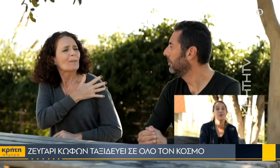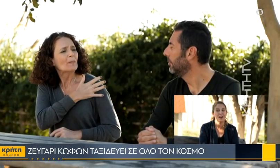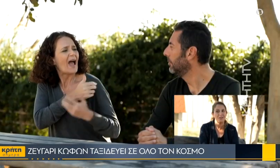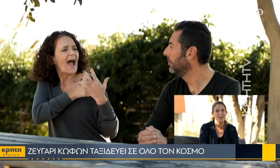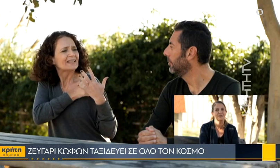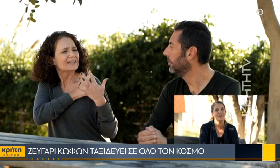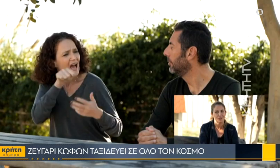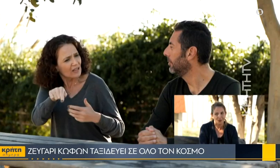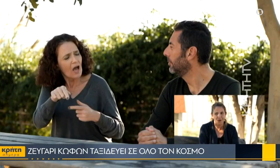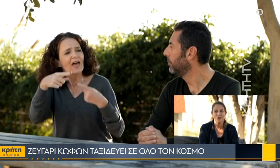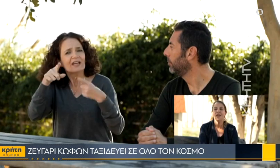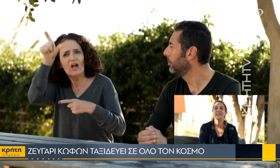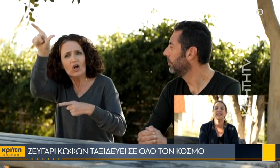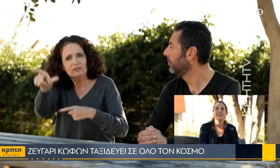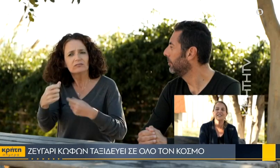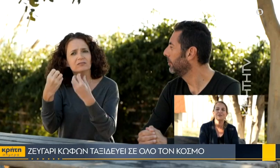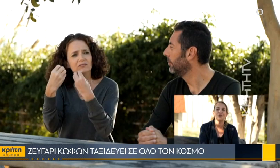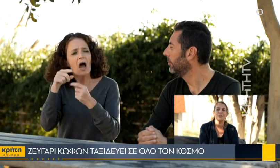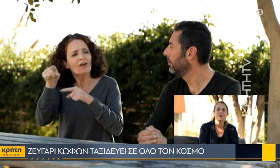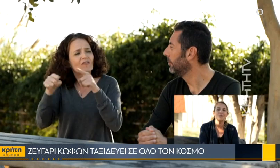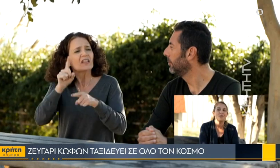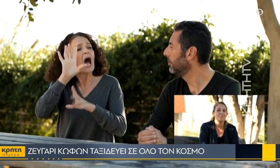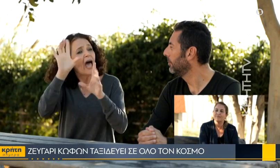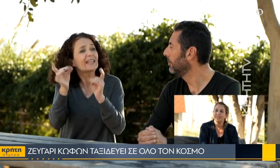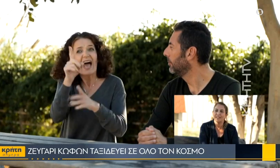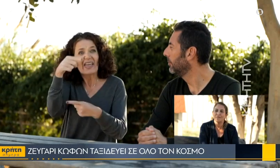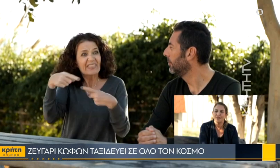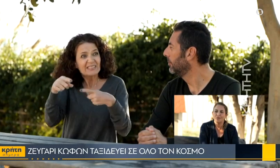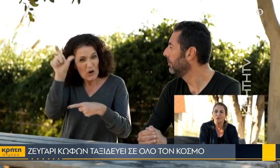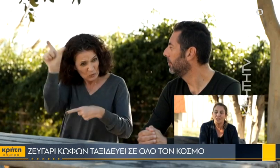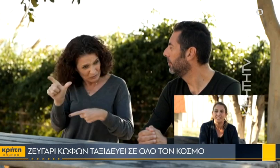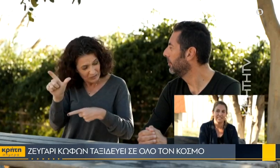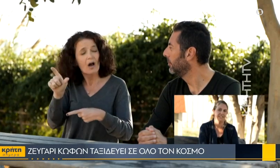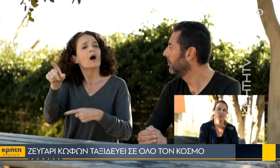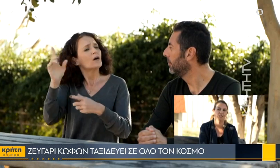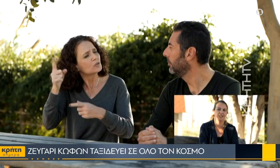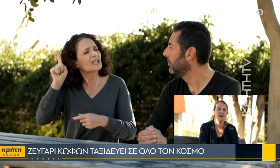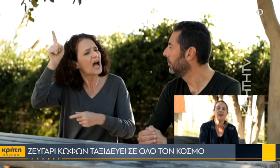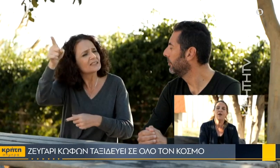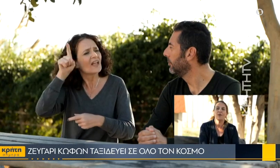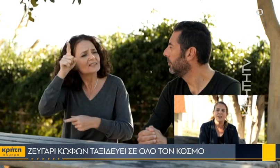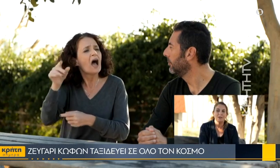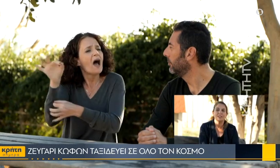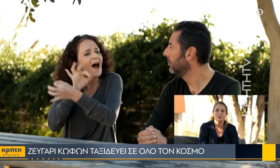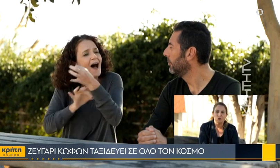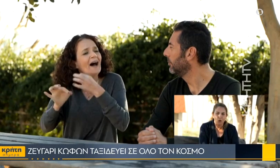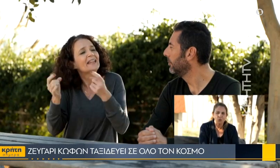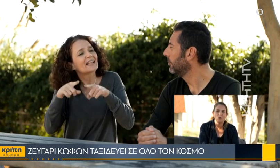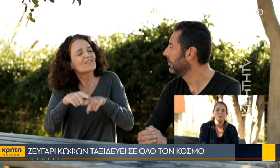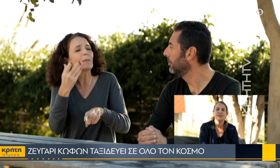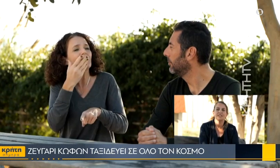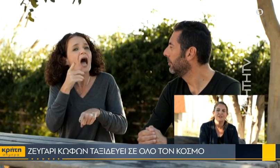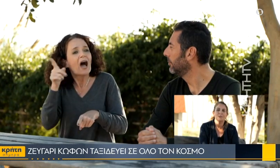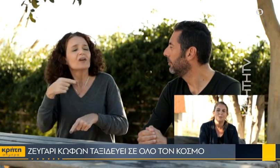κάναμε γεωγραφία στο δημοτικό, ήταν κάτι το οποίο ήταν ένα μάθημα, από εκεί ξεκίνησα ουσιαστικά, μαθαίνοντας για τον